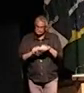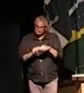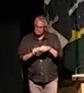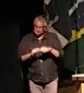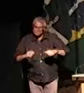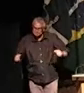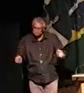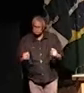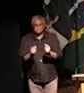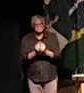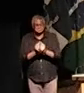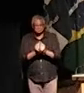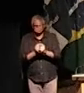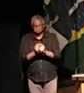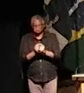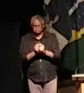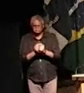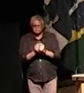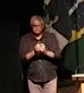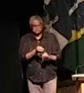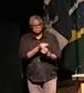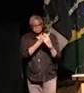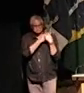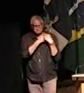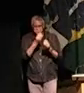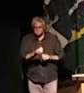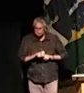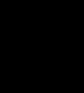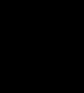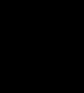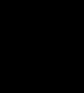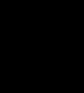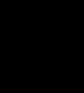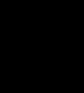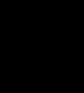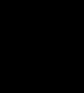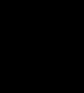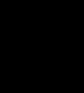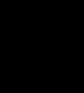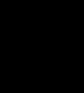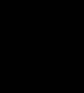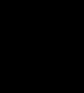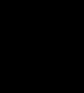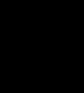operacionalizar essas entregas depois isso não é nada simples